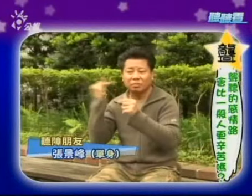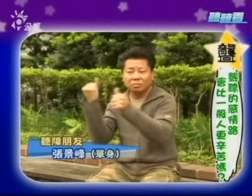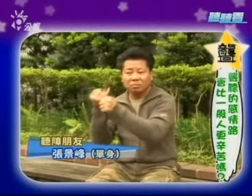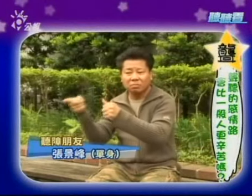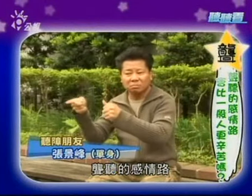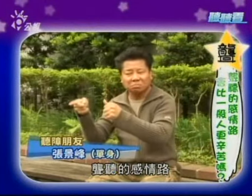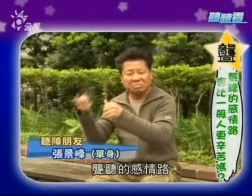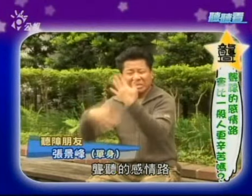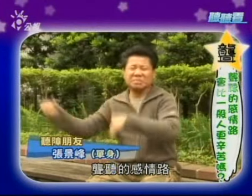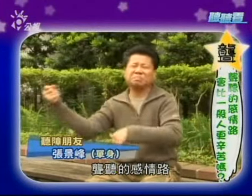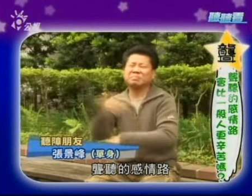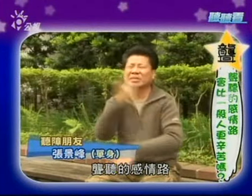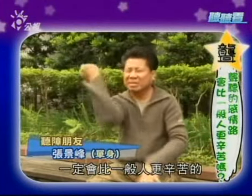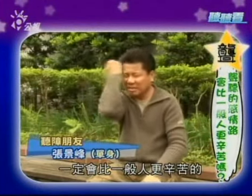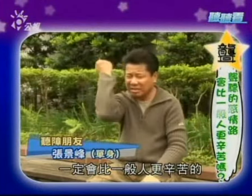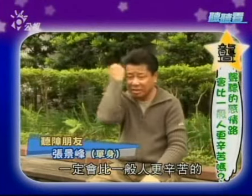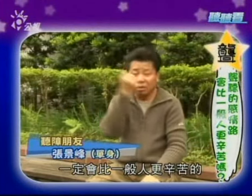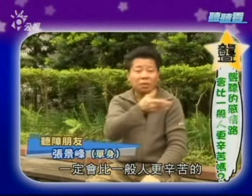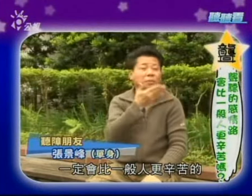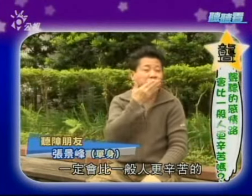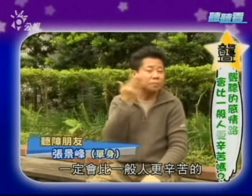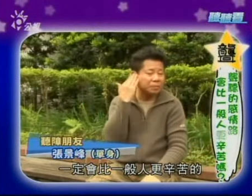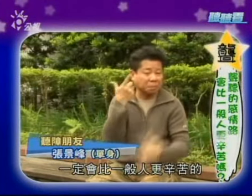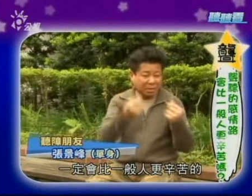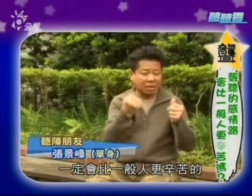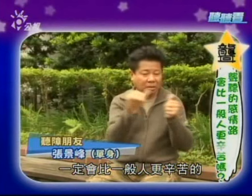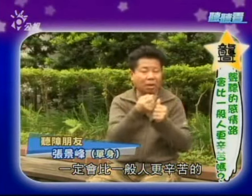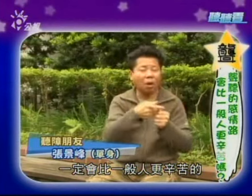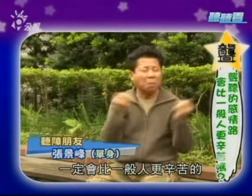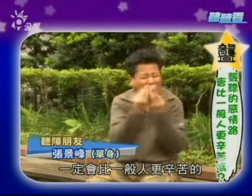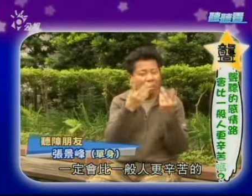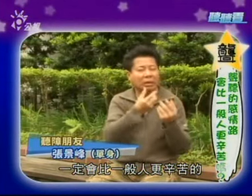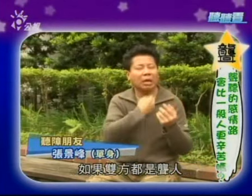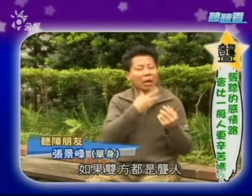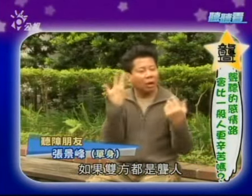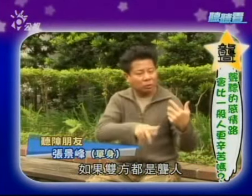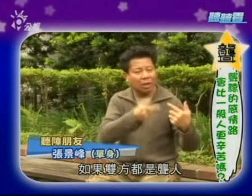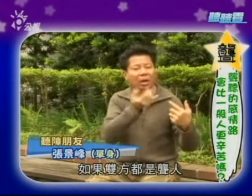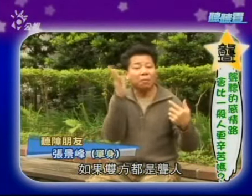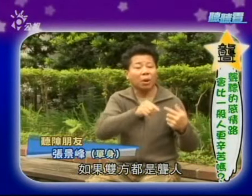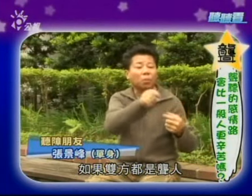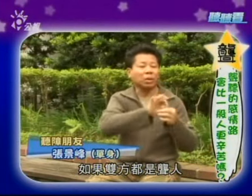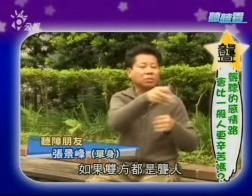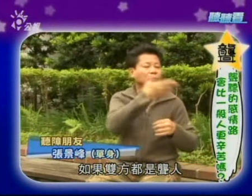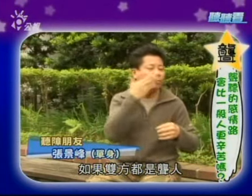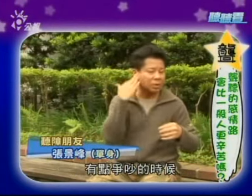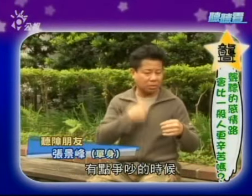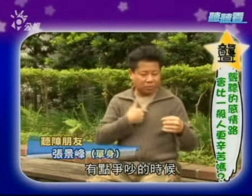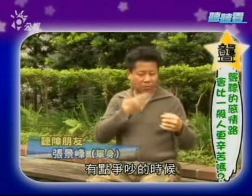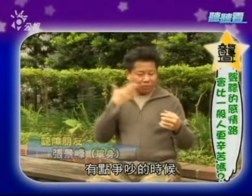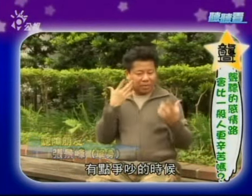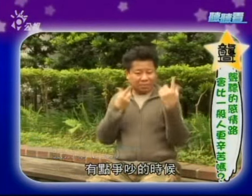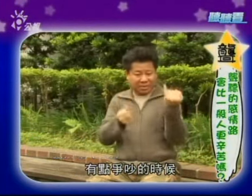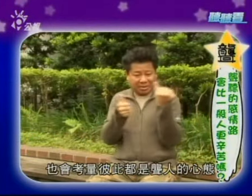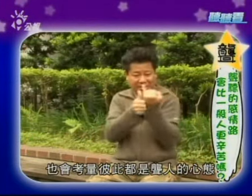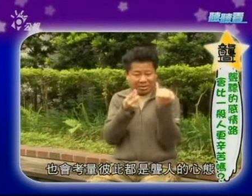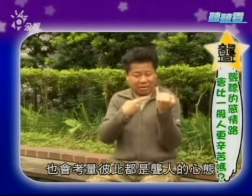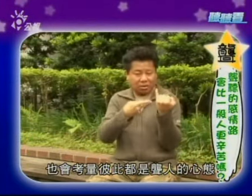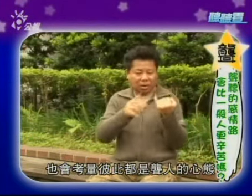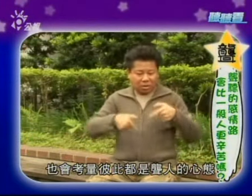龙听的感情路啊一定会比一般人更辛苦的如果双方都是龙人呢有点争吵的时候也会考量彼此